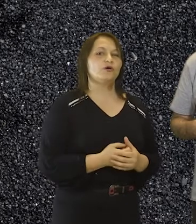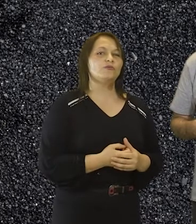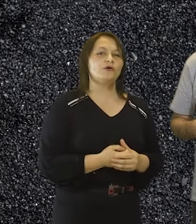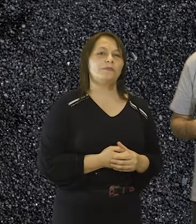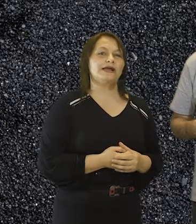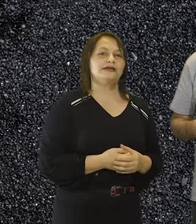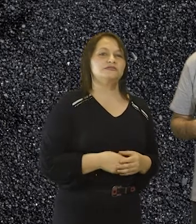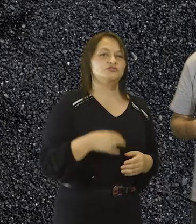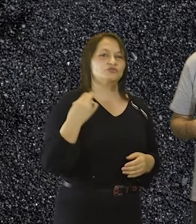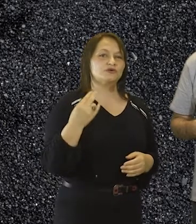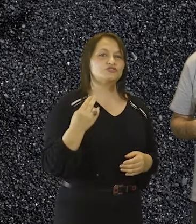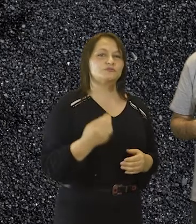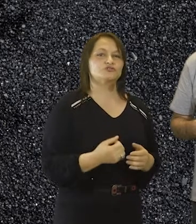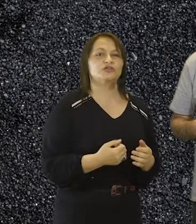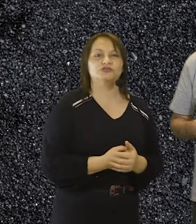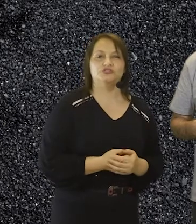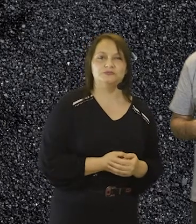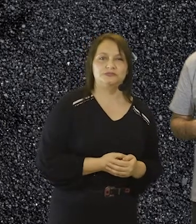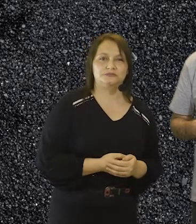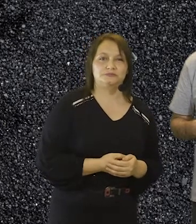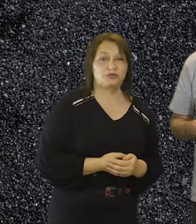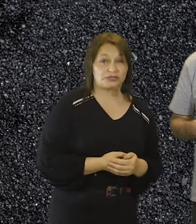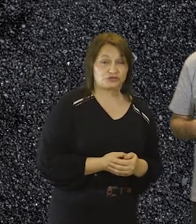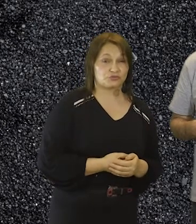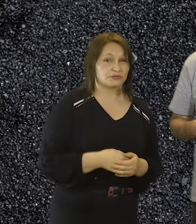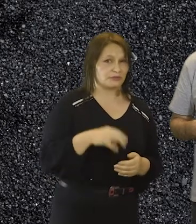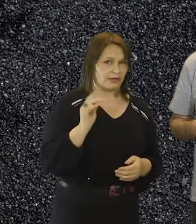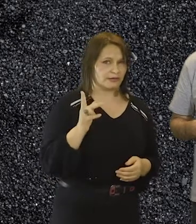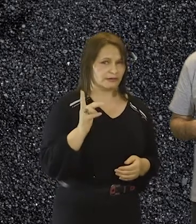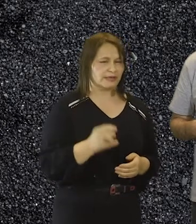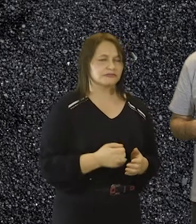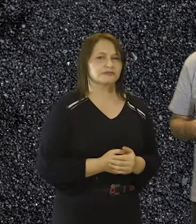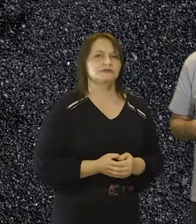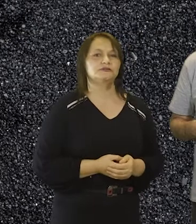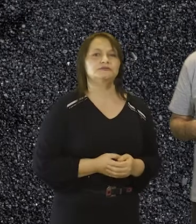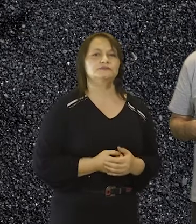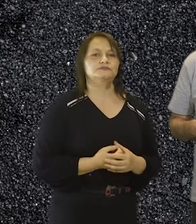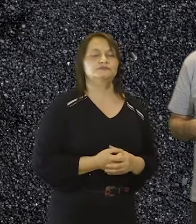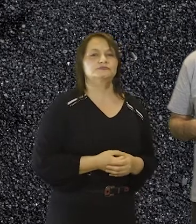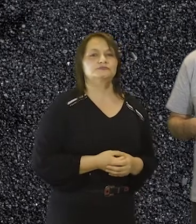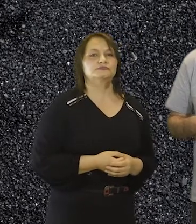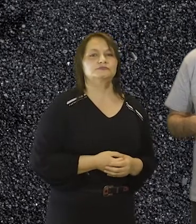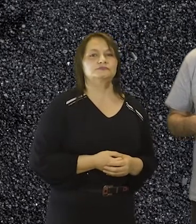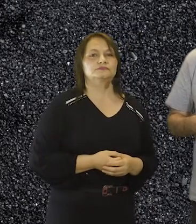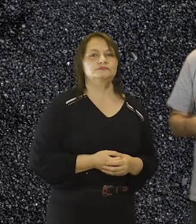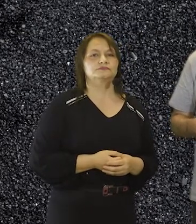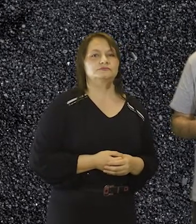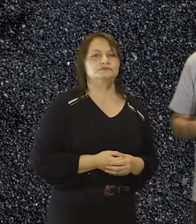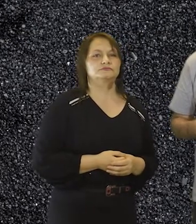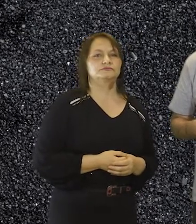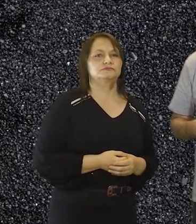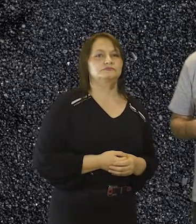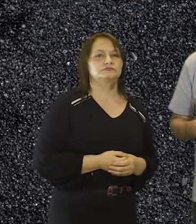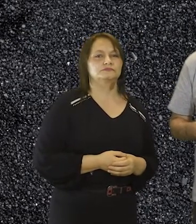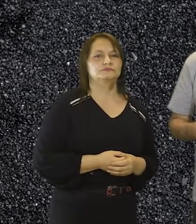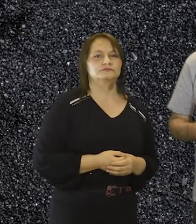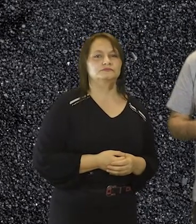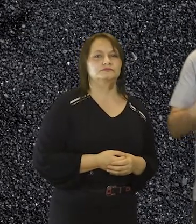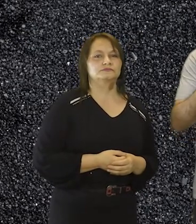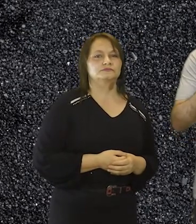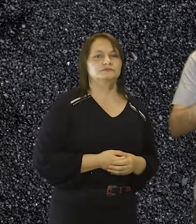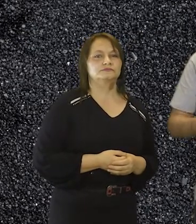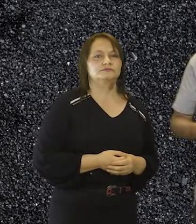saberia como comparar esses dois tipos de regimes políticos em inglês? E fazer outros tipos de comparação.